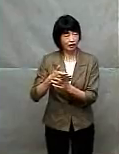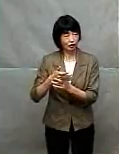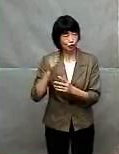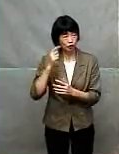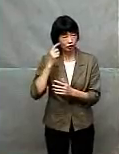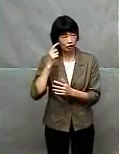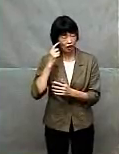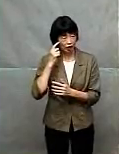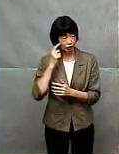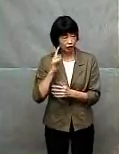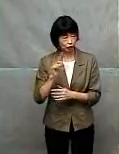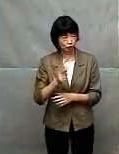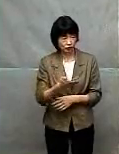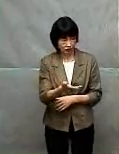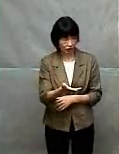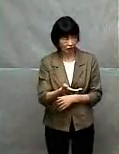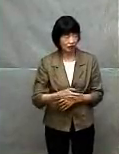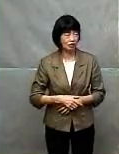しょう